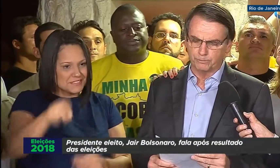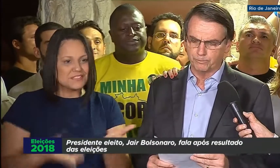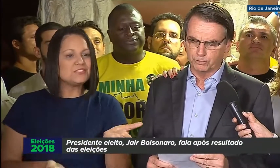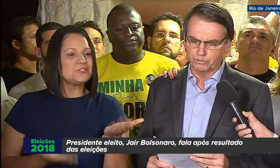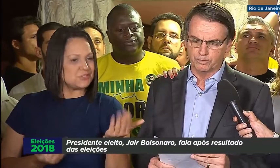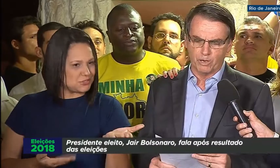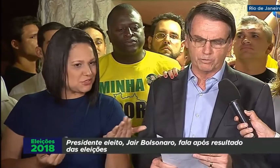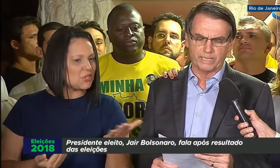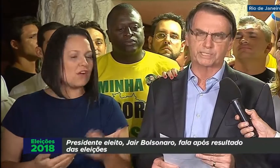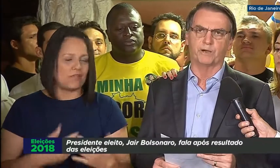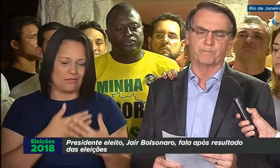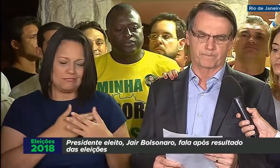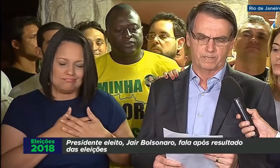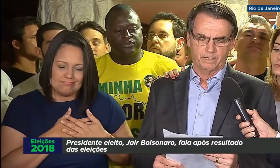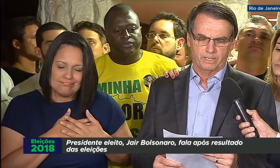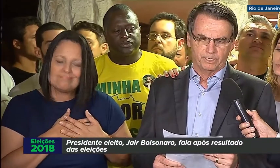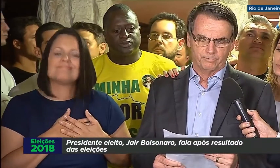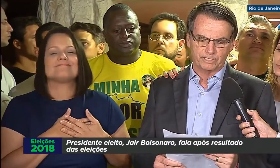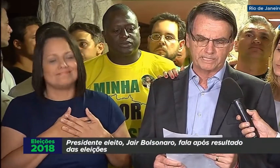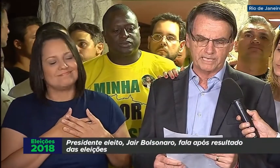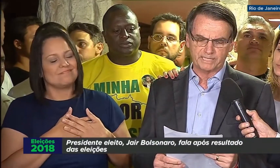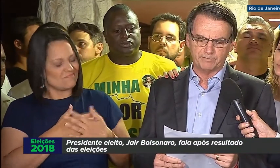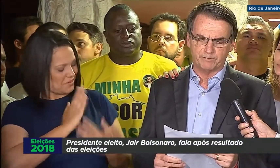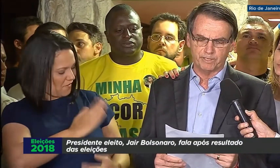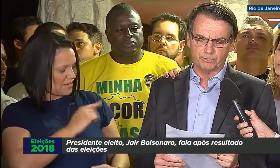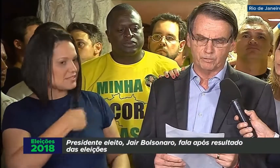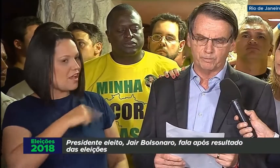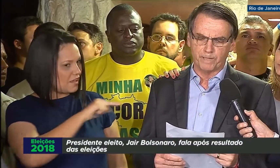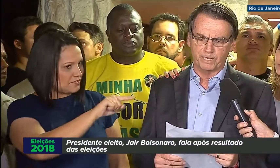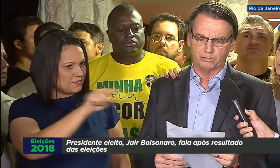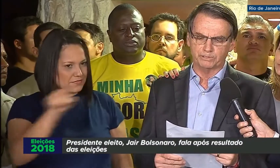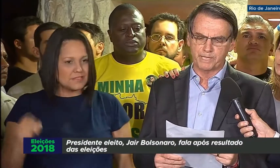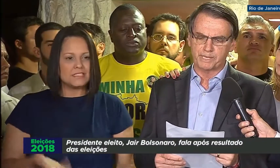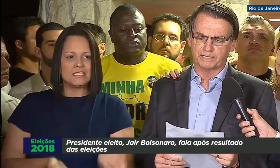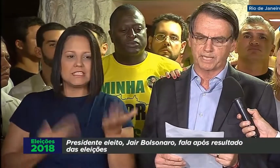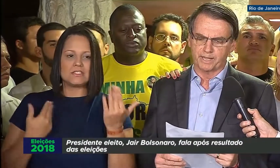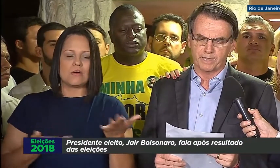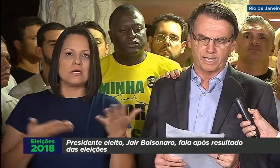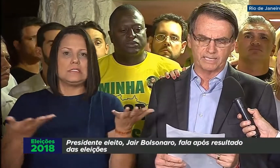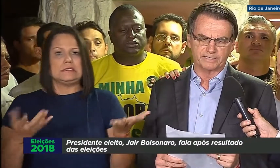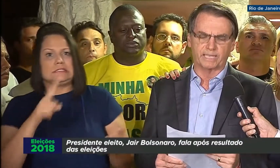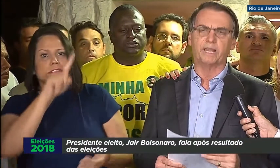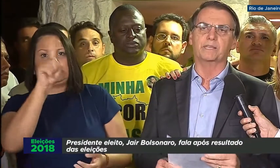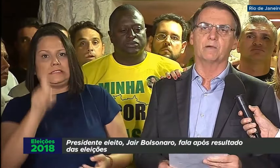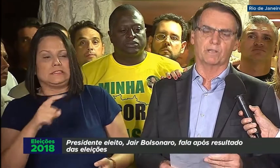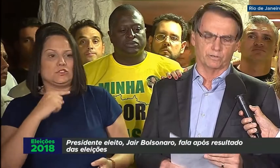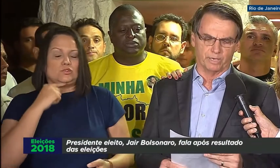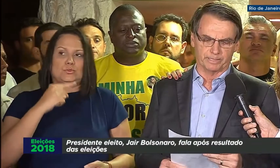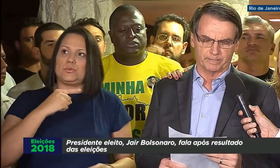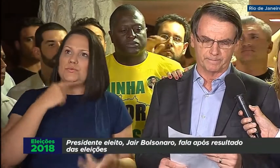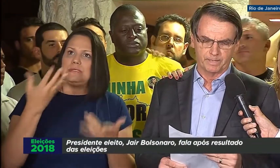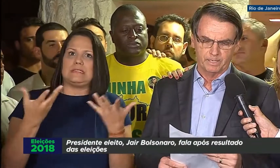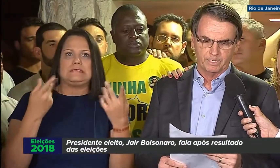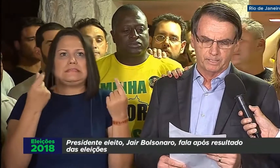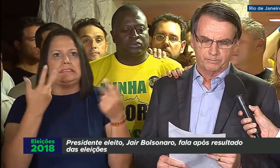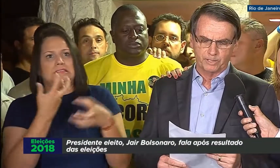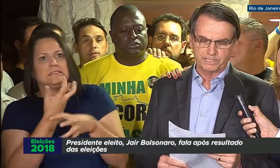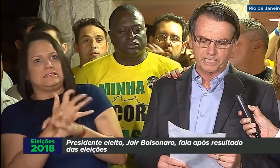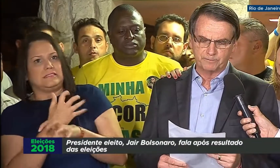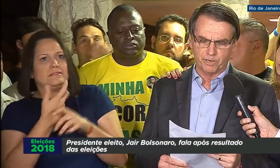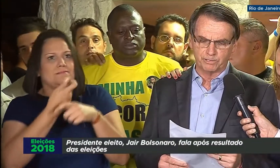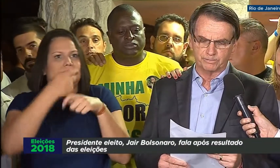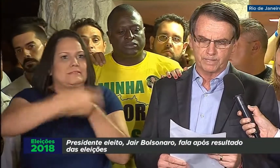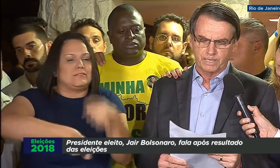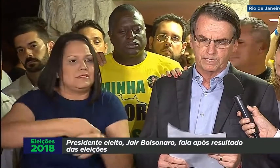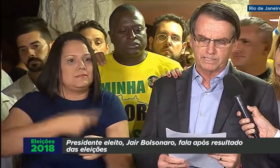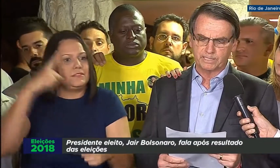palavra do fundo do meu coração. Vocês têm vivido um período de incerteza e estagnação econômica.